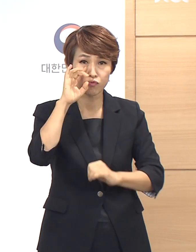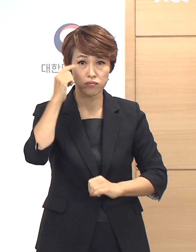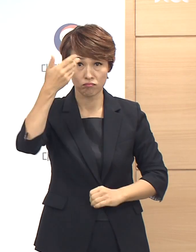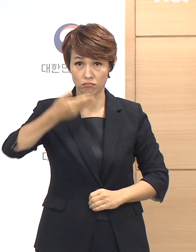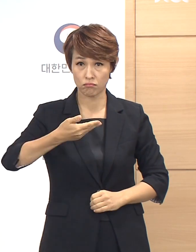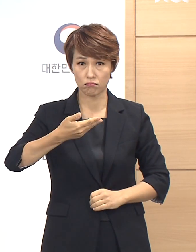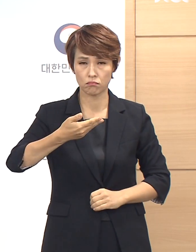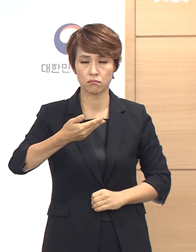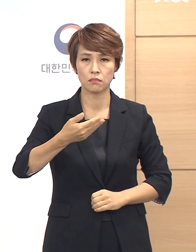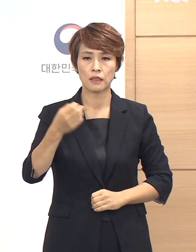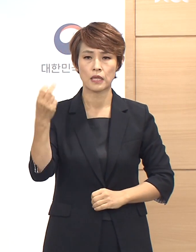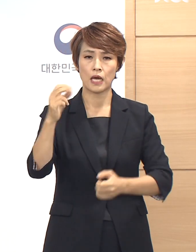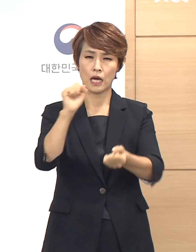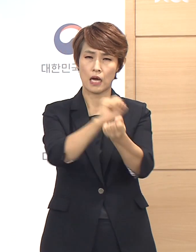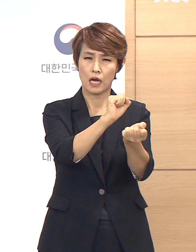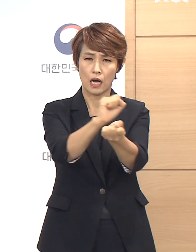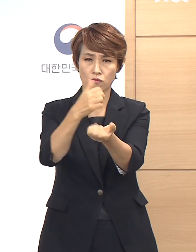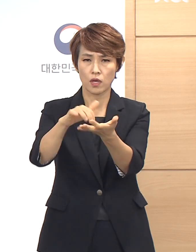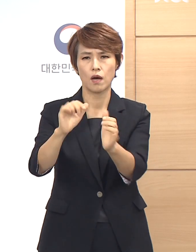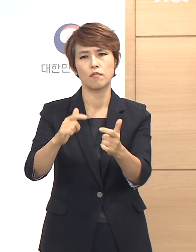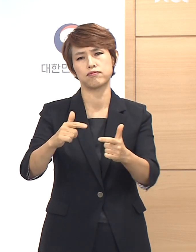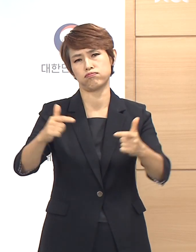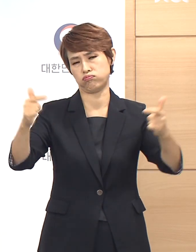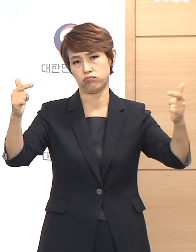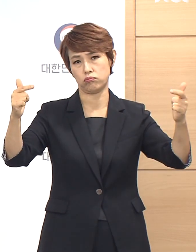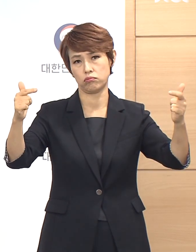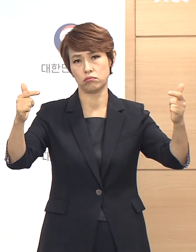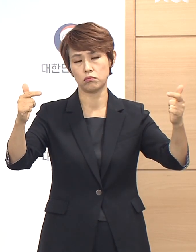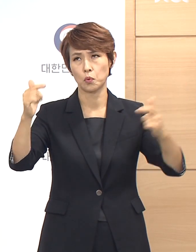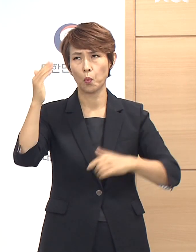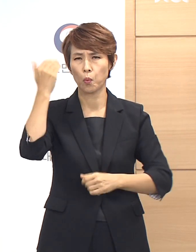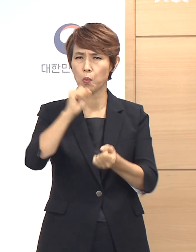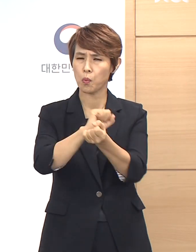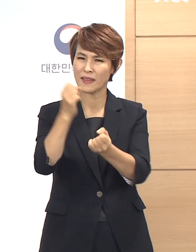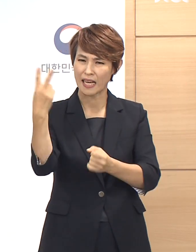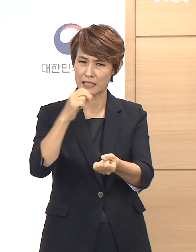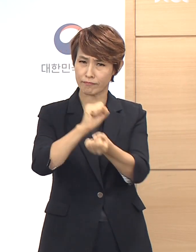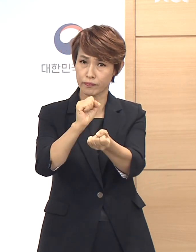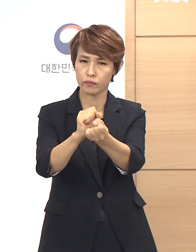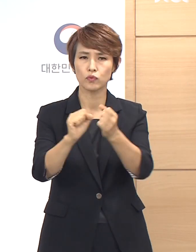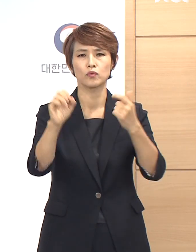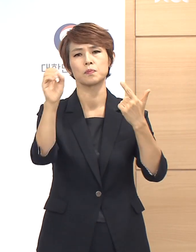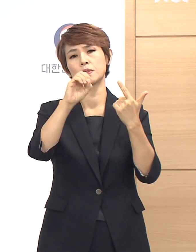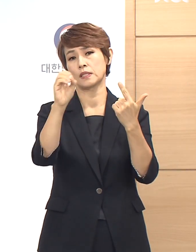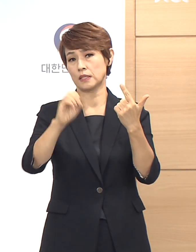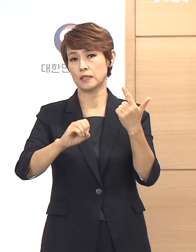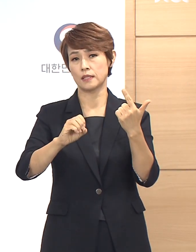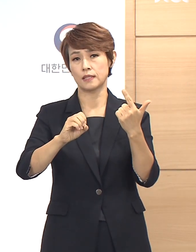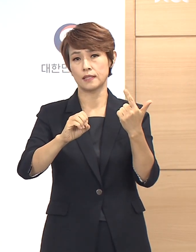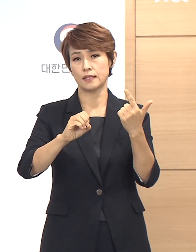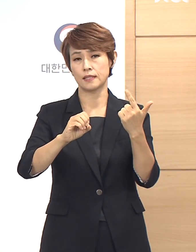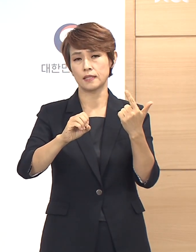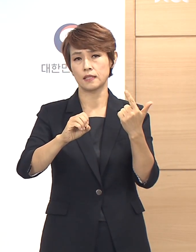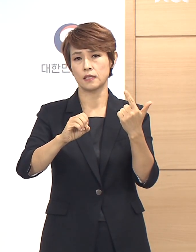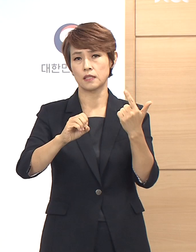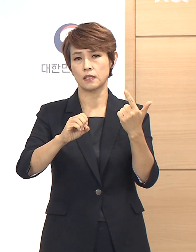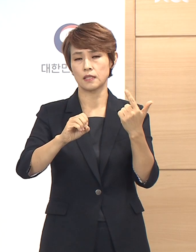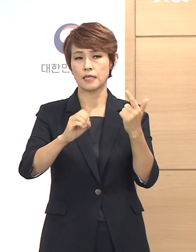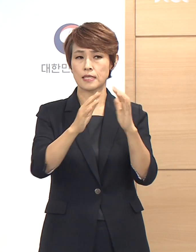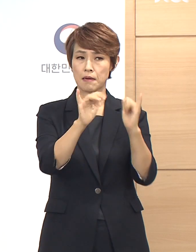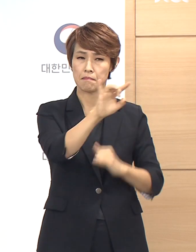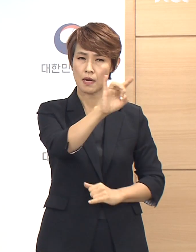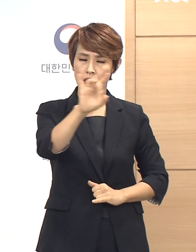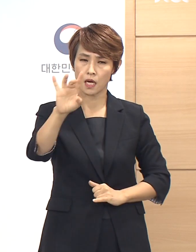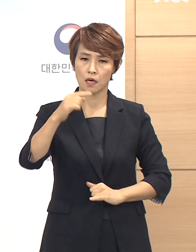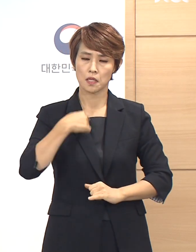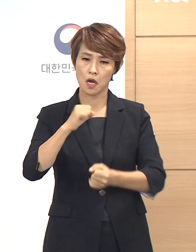지금 재감염률이 점차 증가하면서 아마 최근에 재감염률이 6%대까지 올라갔습니다. 각 개인이